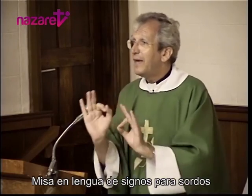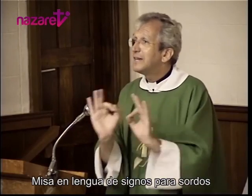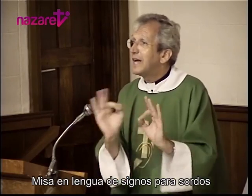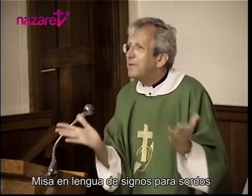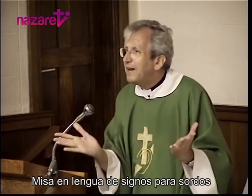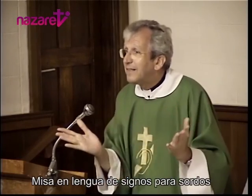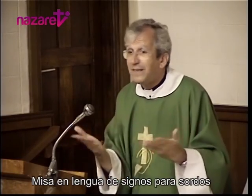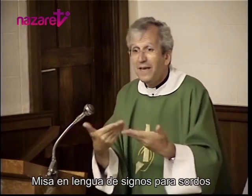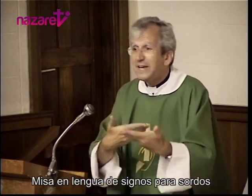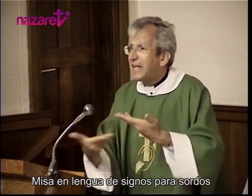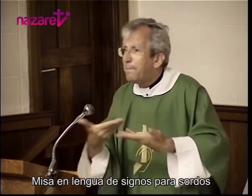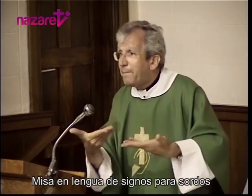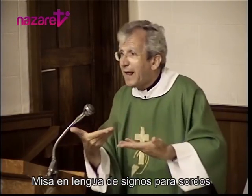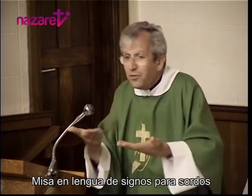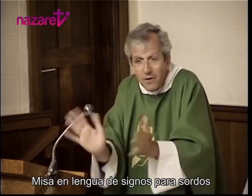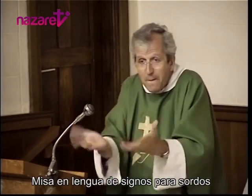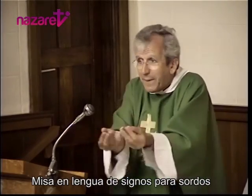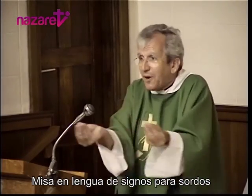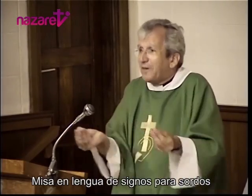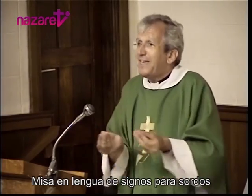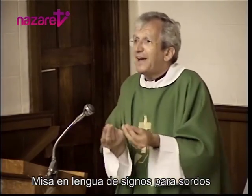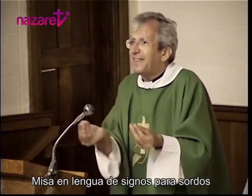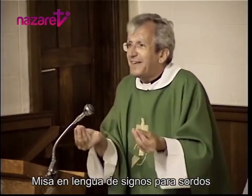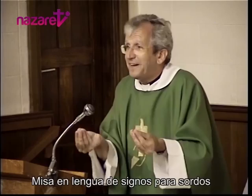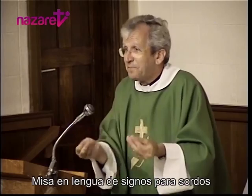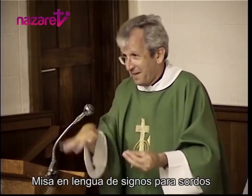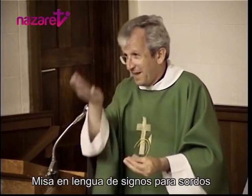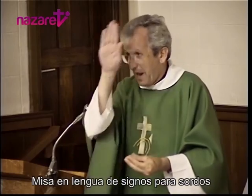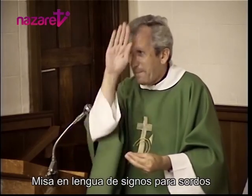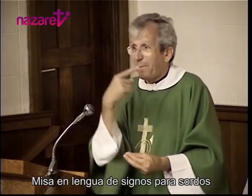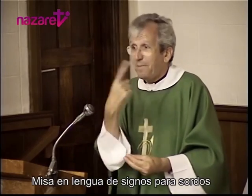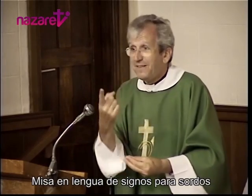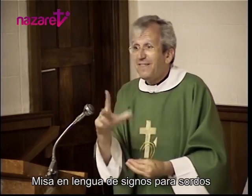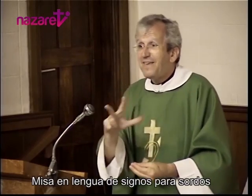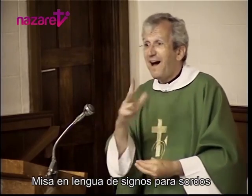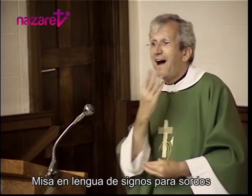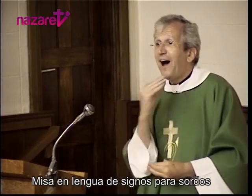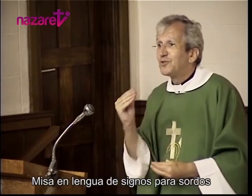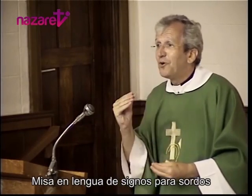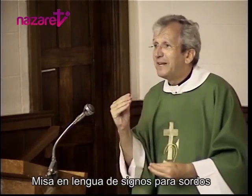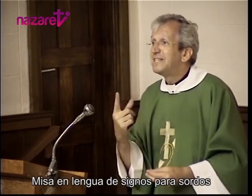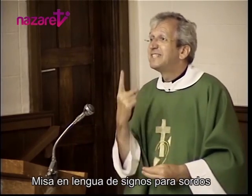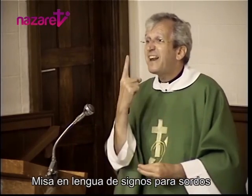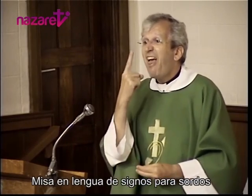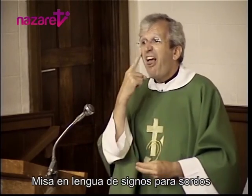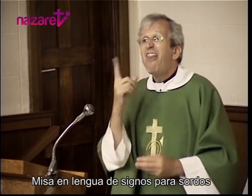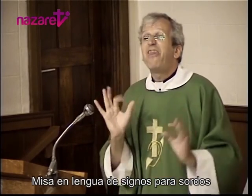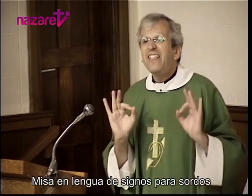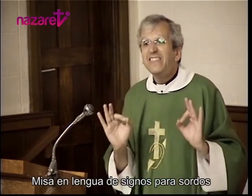estar vigilante, estar preparado para lo que haya que hacer. El Papa también decía a los jóvenes, ser